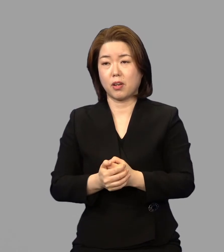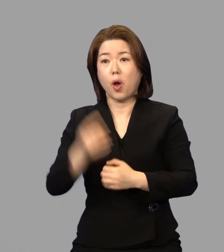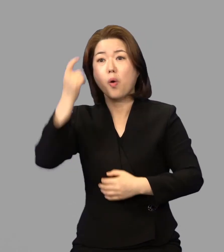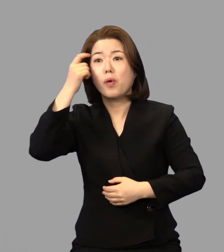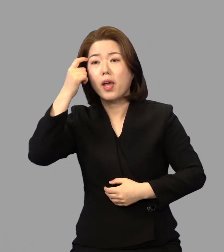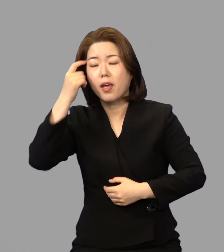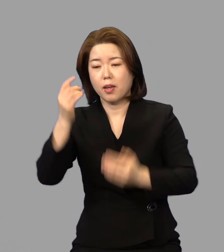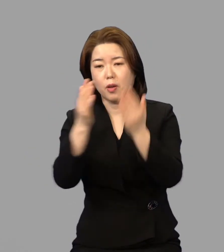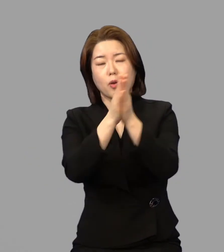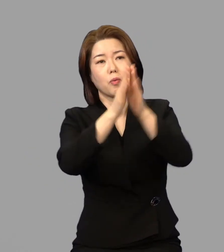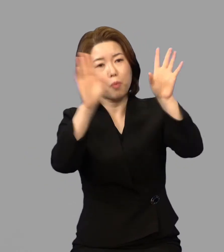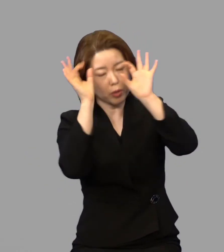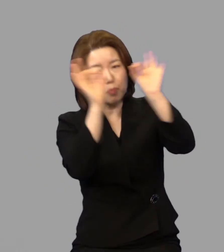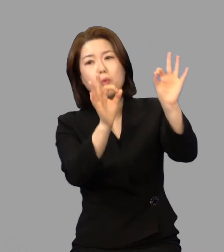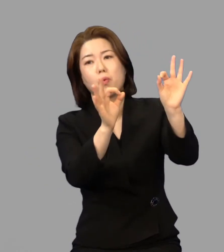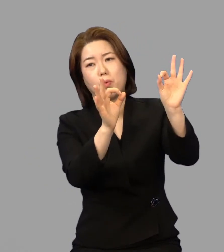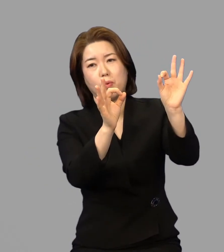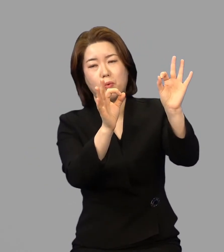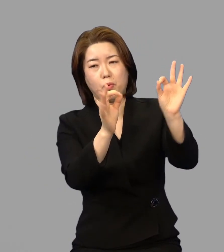보고